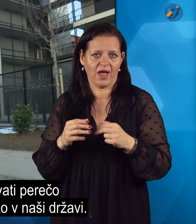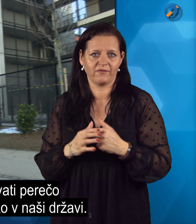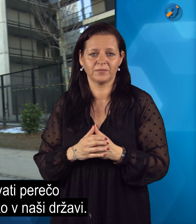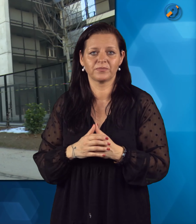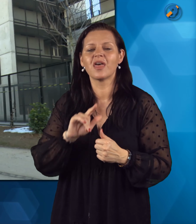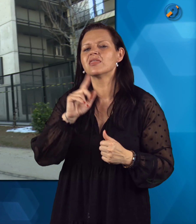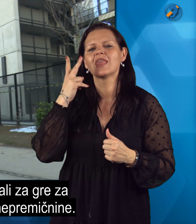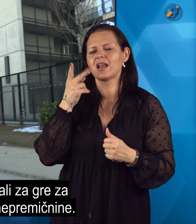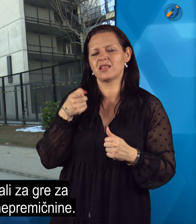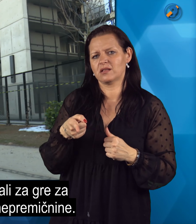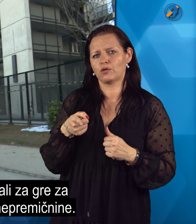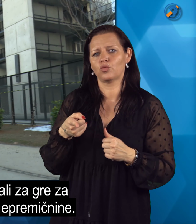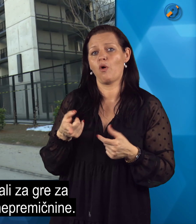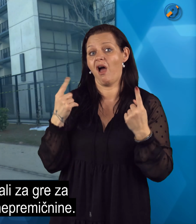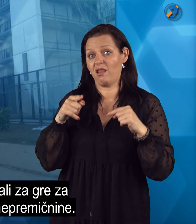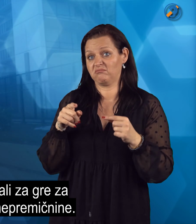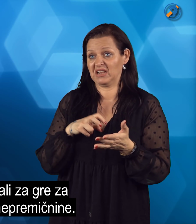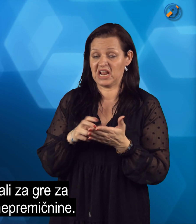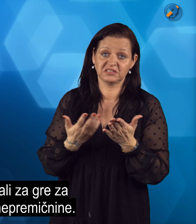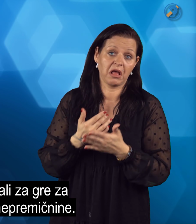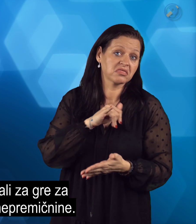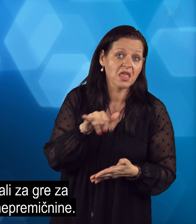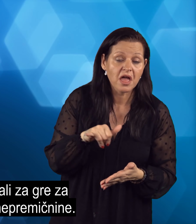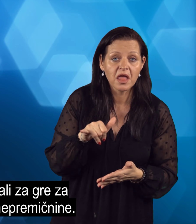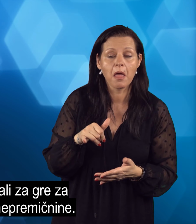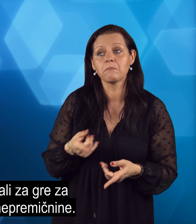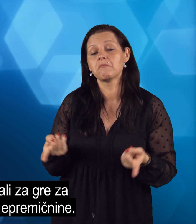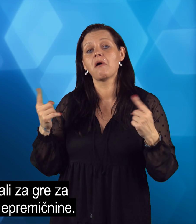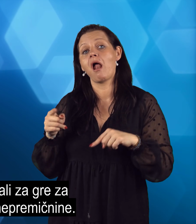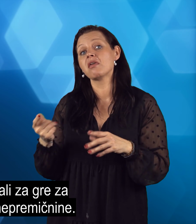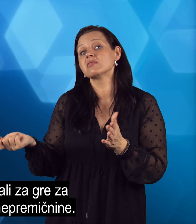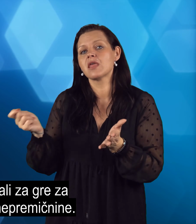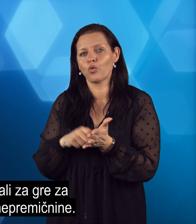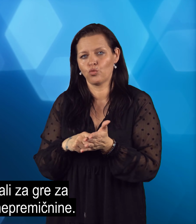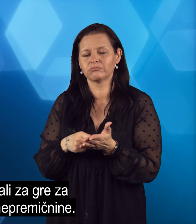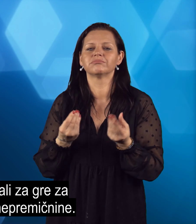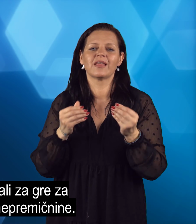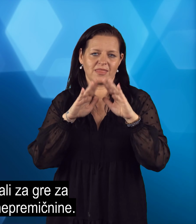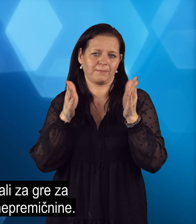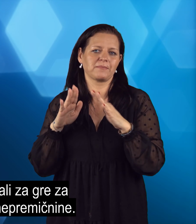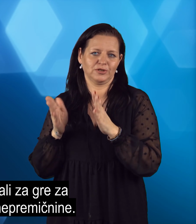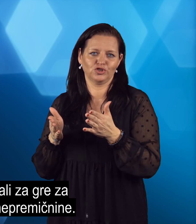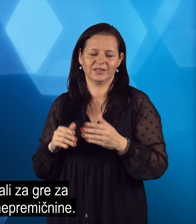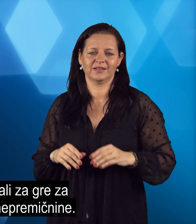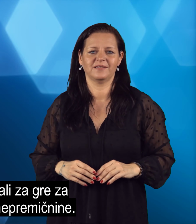Ne glede na to, ali gre za najem ali nakup nepremičnine.